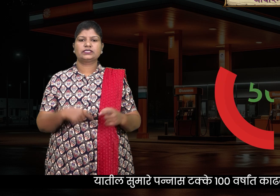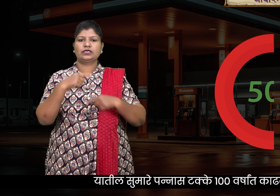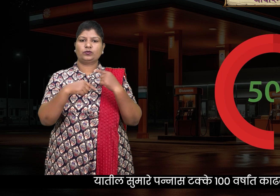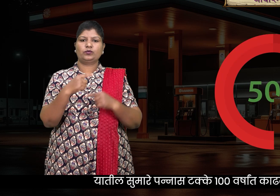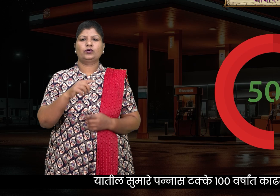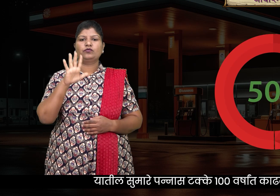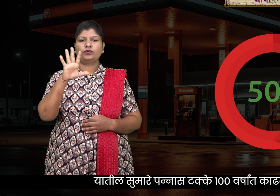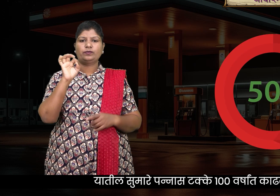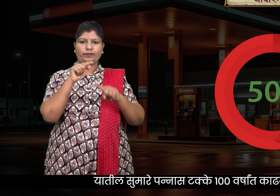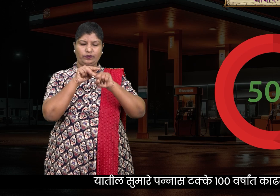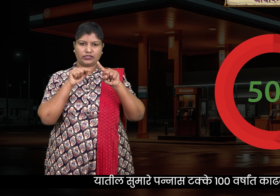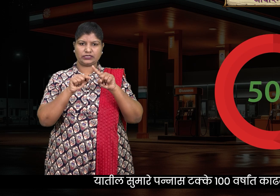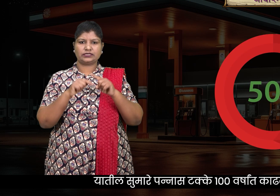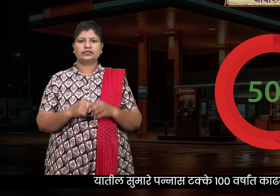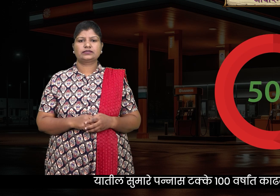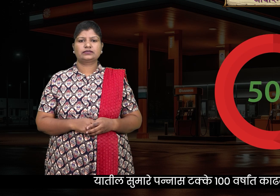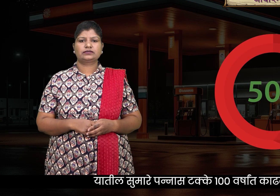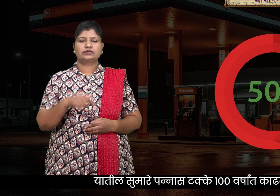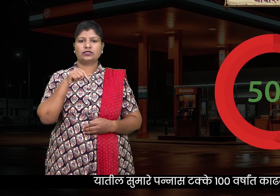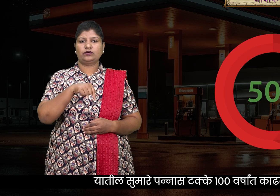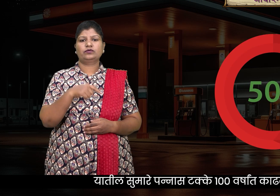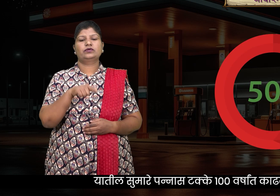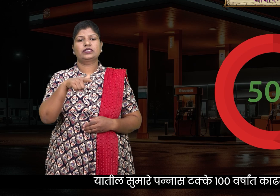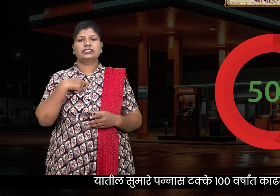यातील सुमारे 50% 100 वर्षात काढले गेले,